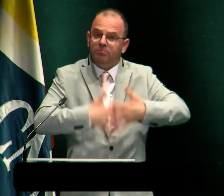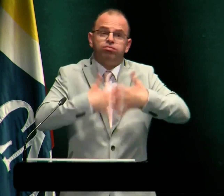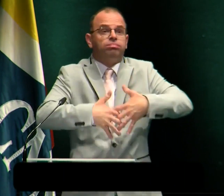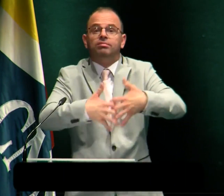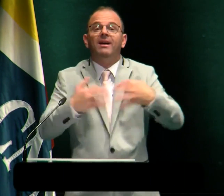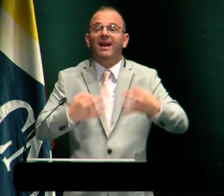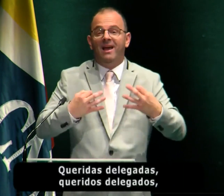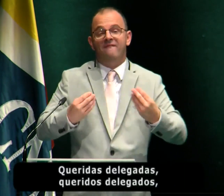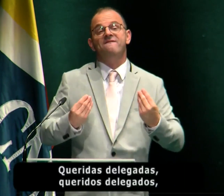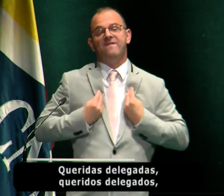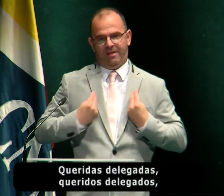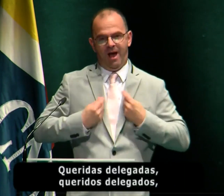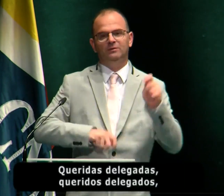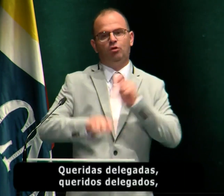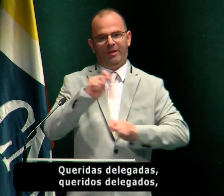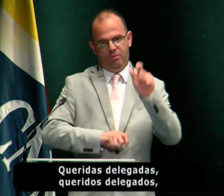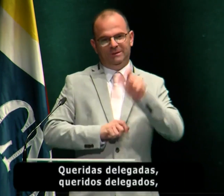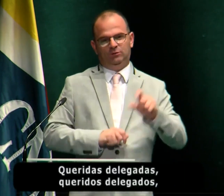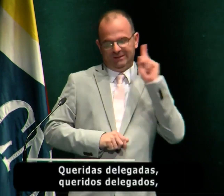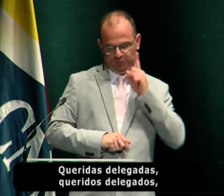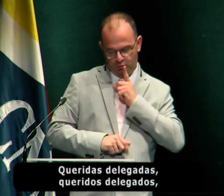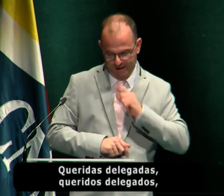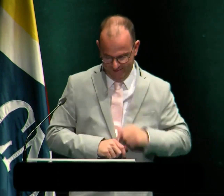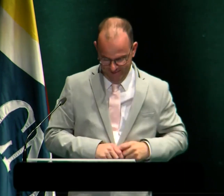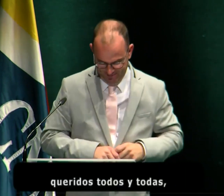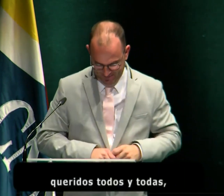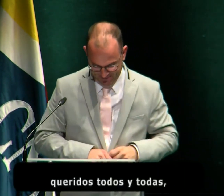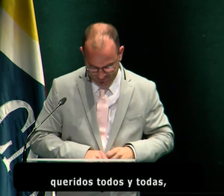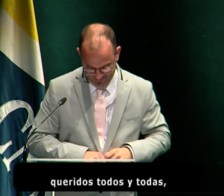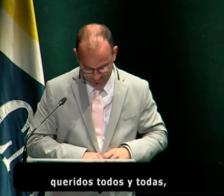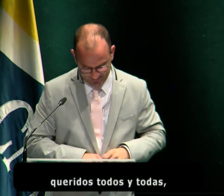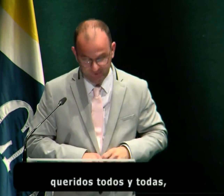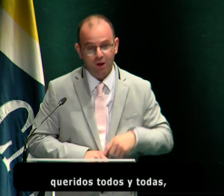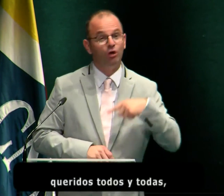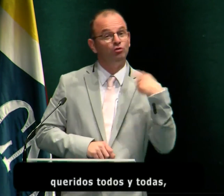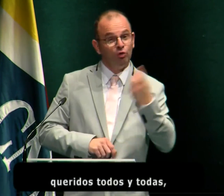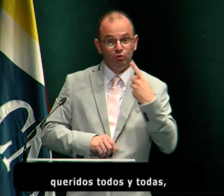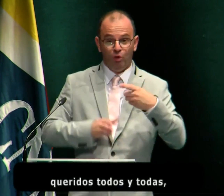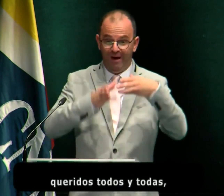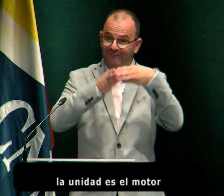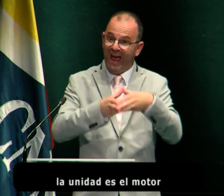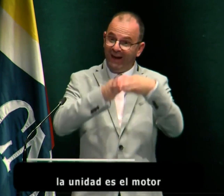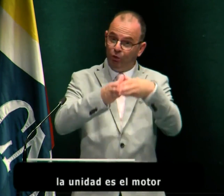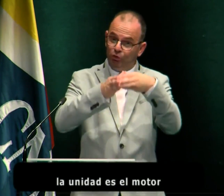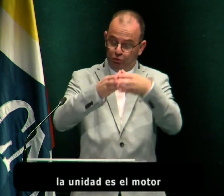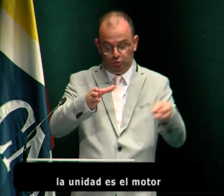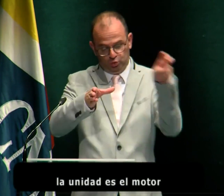unidad es el motor de la vida asociativa de las personas sordas.